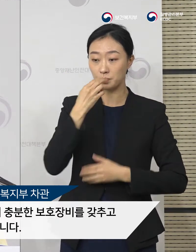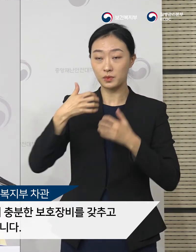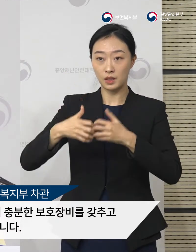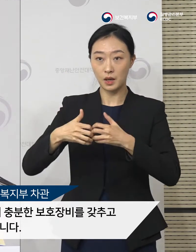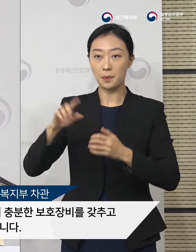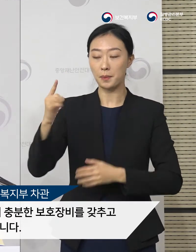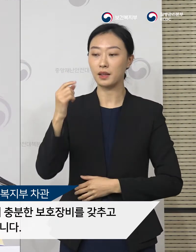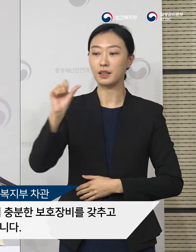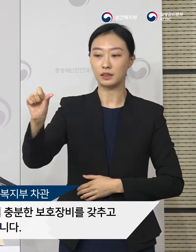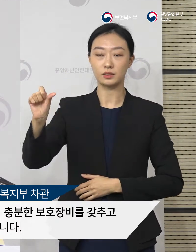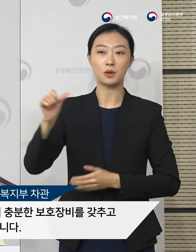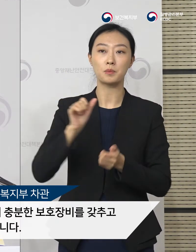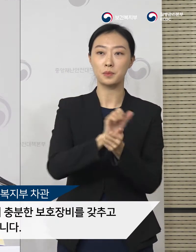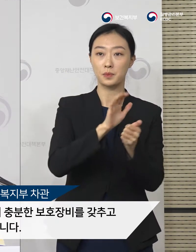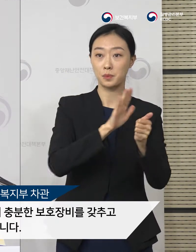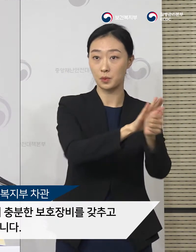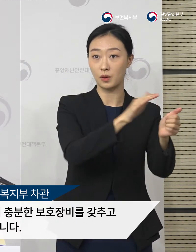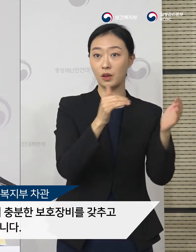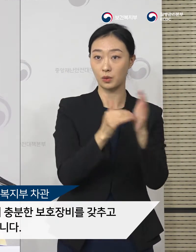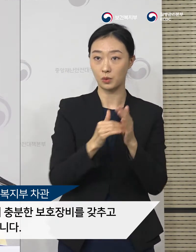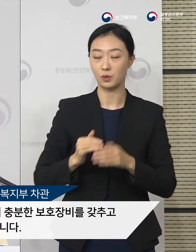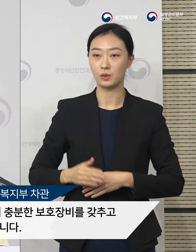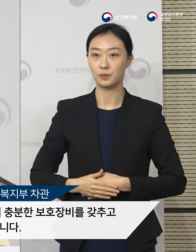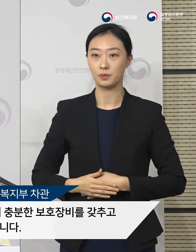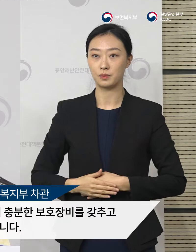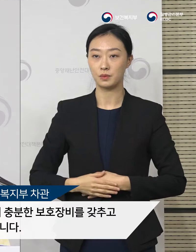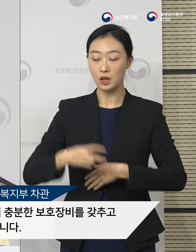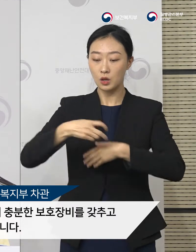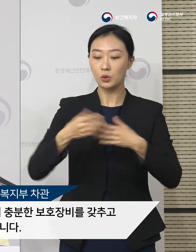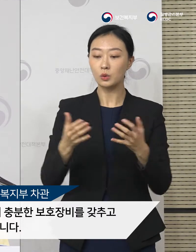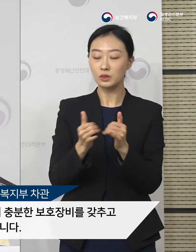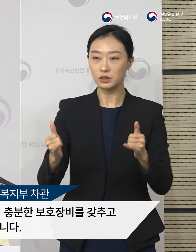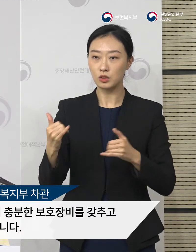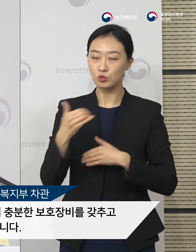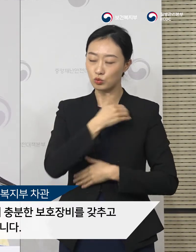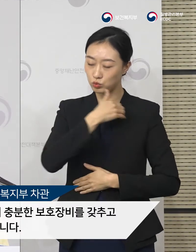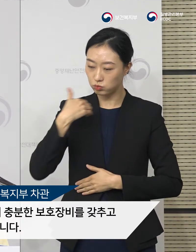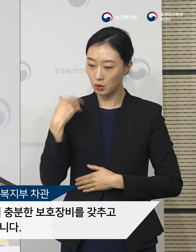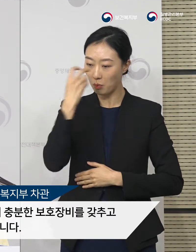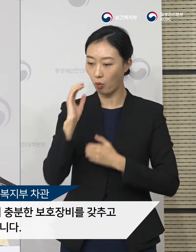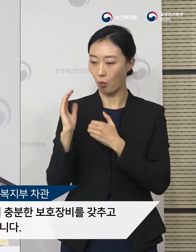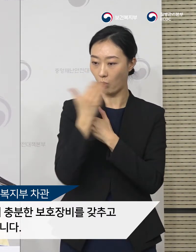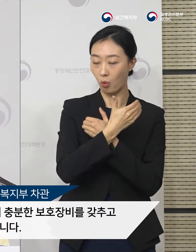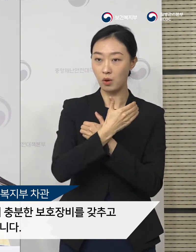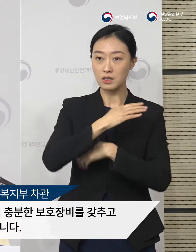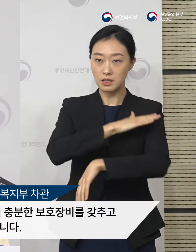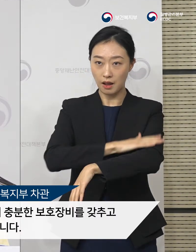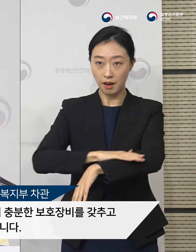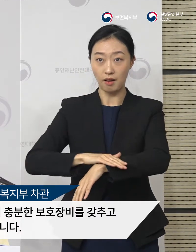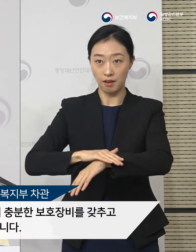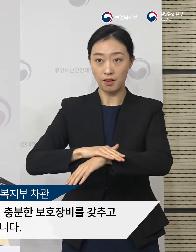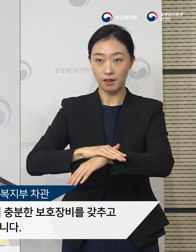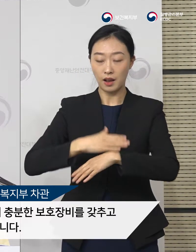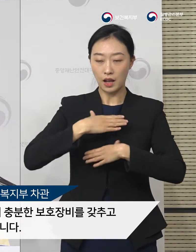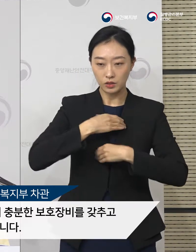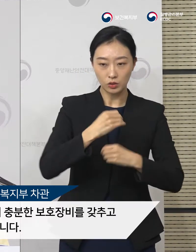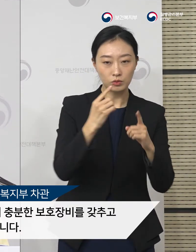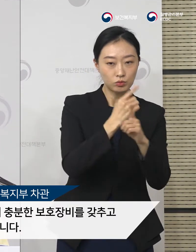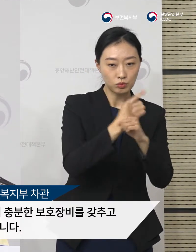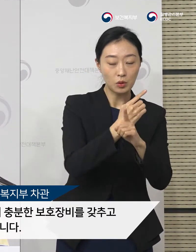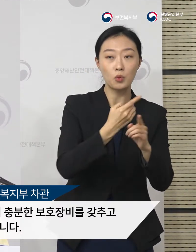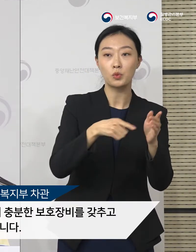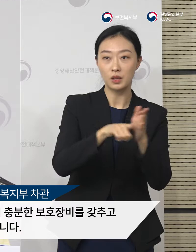105개를 제공하였고 의료진이 충분한 보호 장비를 갖추고 안전한 환경에서 진료에 임할 수